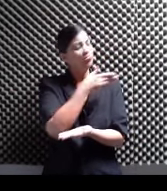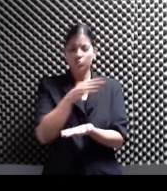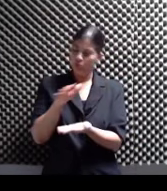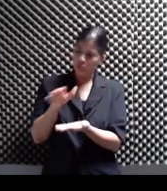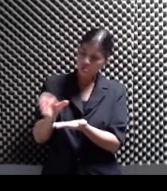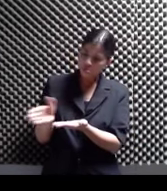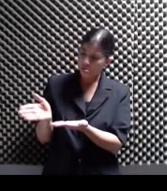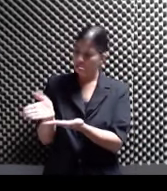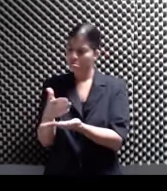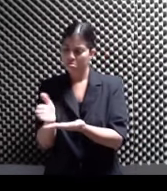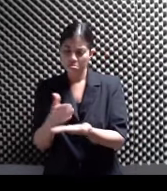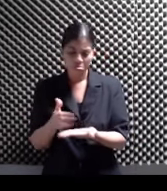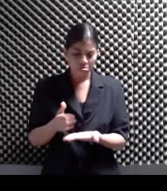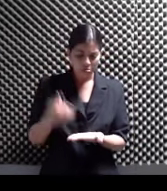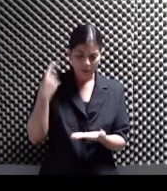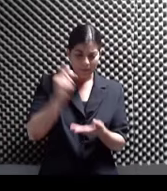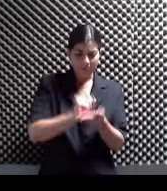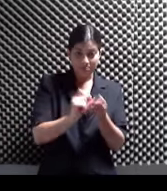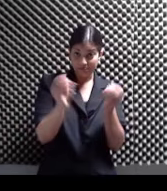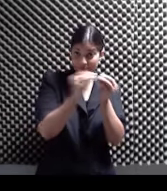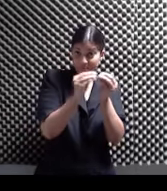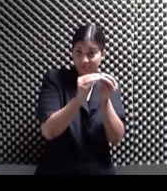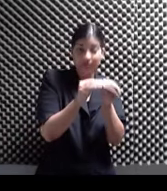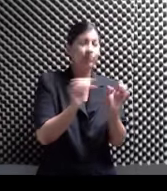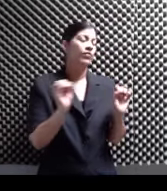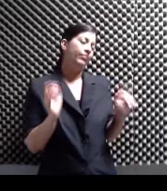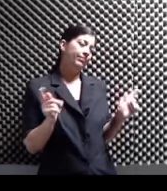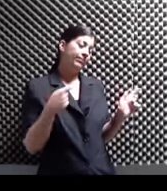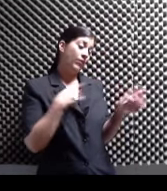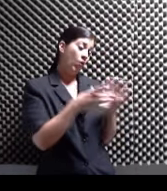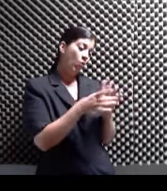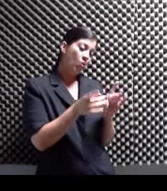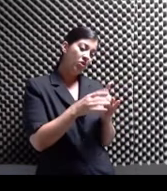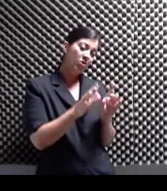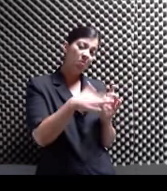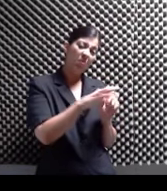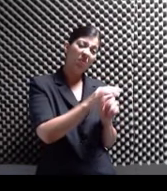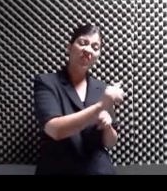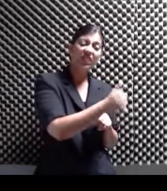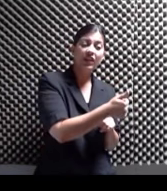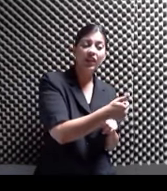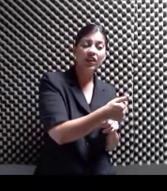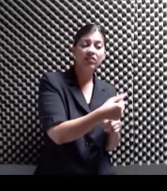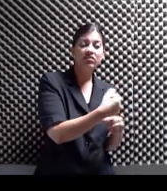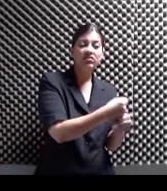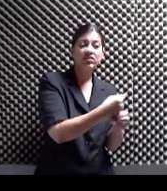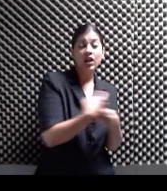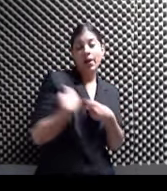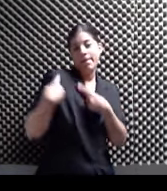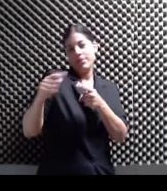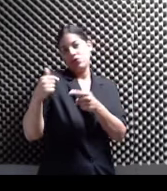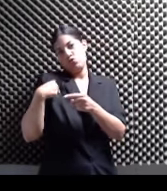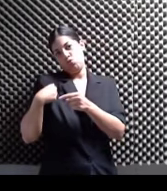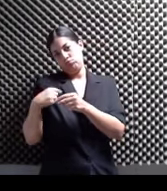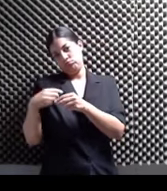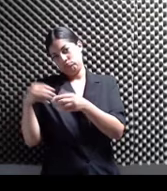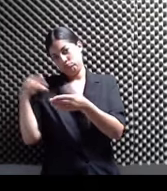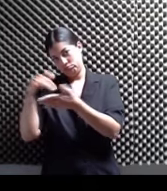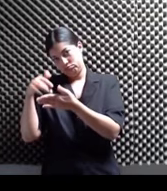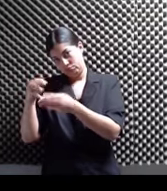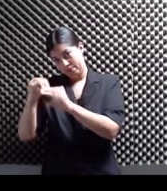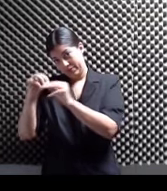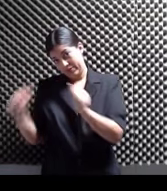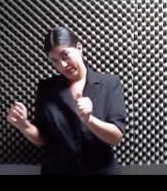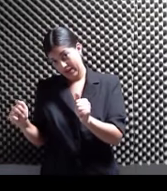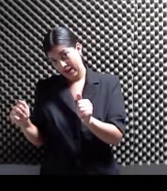o a escribir más? Ah, pues sí, mira, la mayoría de estos cuentos, yo diría que como 10 cuentos de estos se hicieron mientras yo estaba en la maestría de creación literaria. Ah,